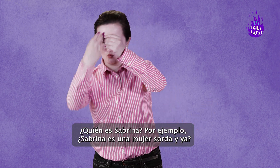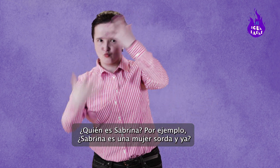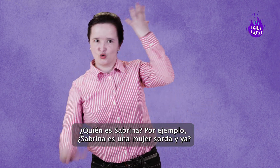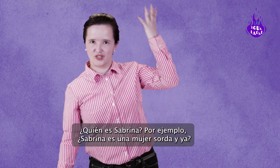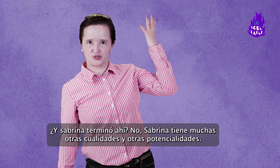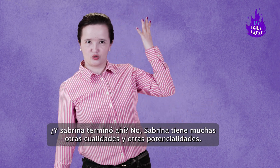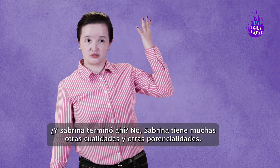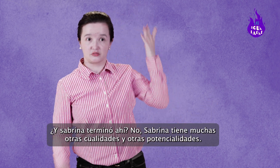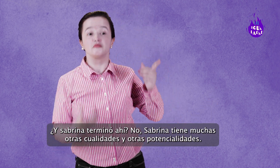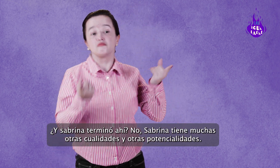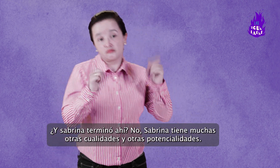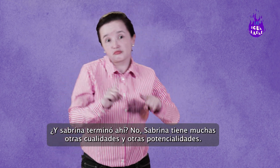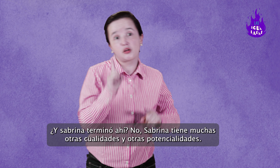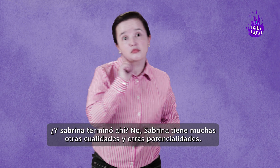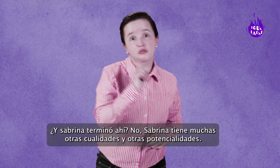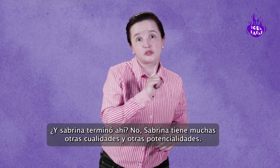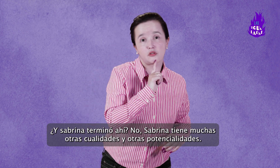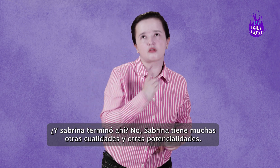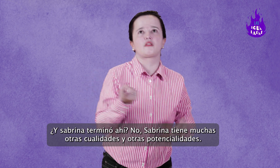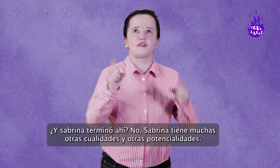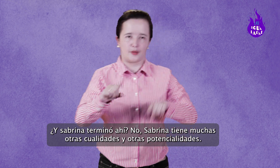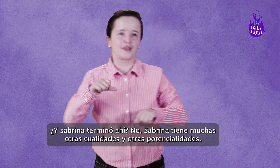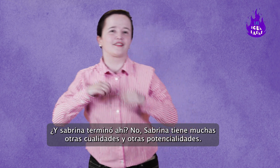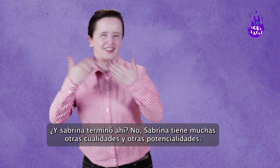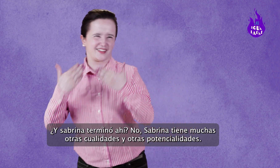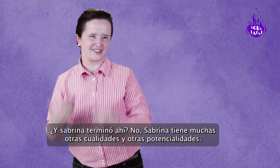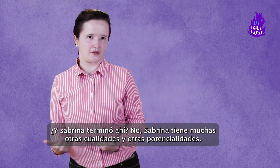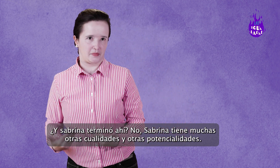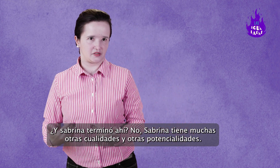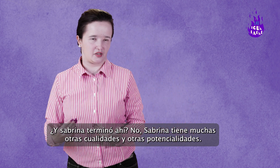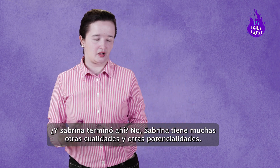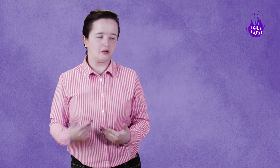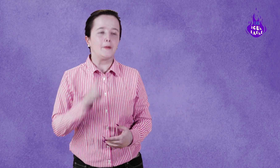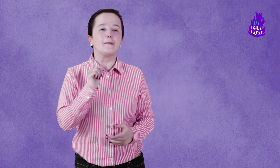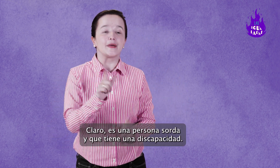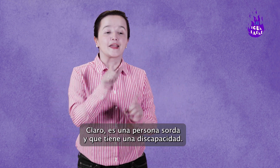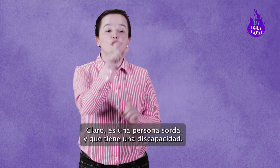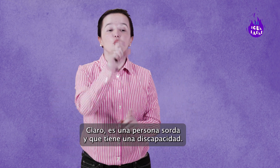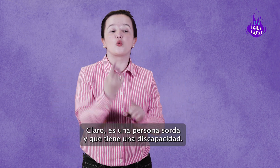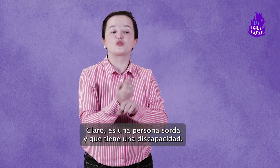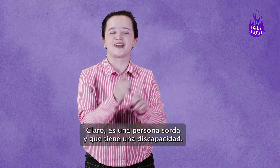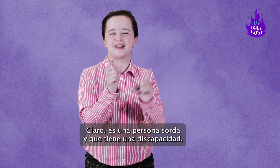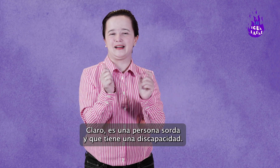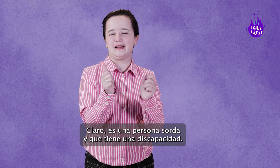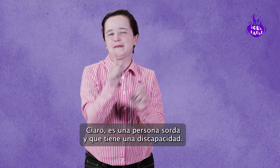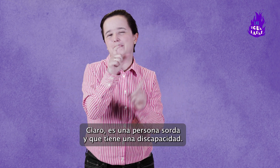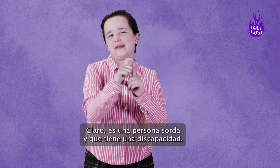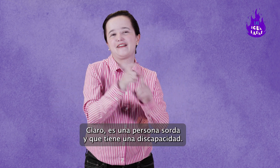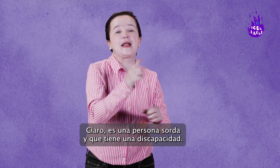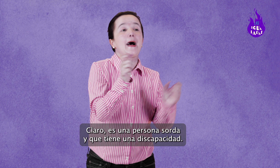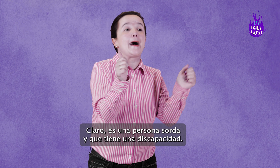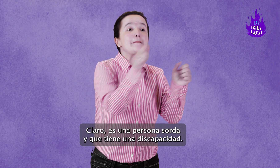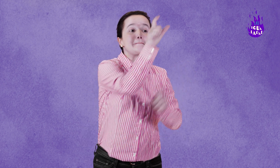¿Y Sabrina terminó ahí? No, Sabrina tiene muchas otras cualidades y otras potencialidades. Claro, es una persona sorda y que tiene una discapacidad.